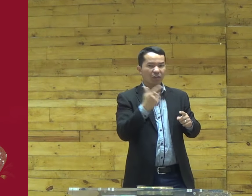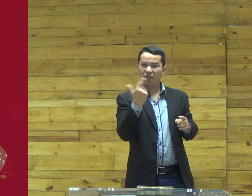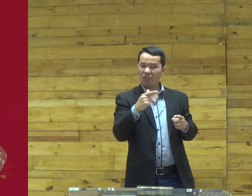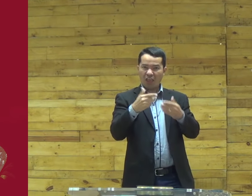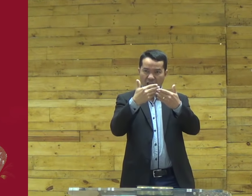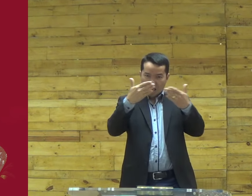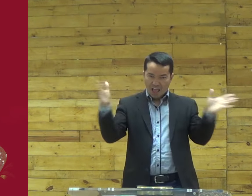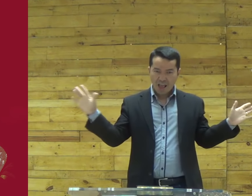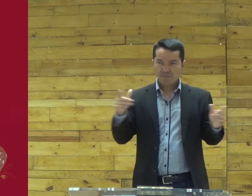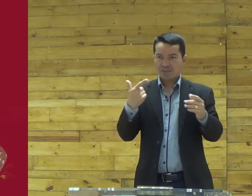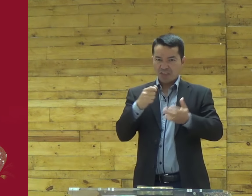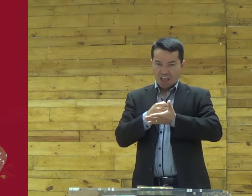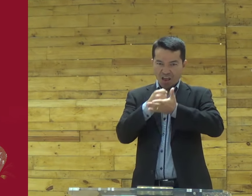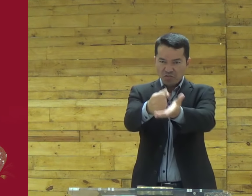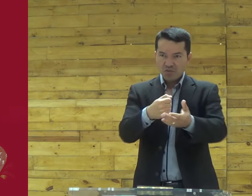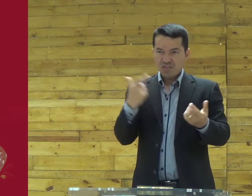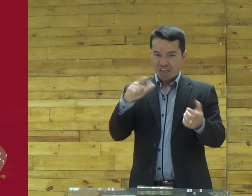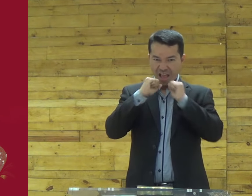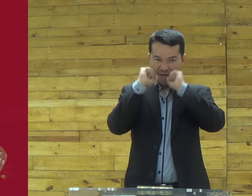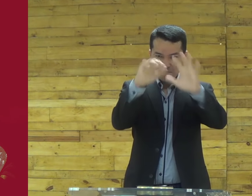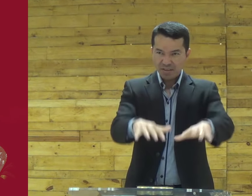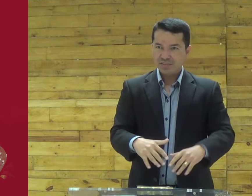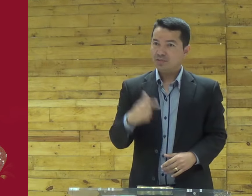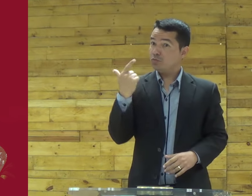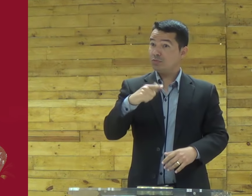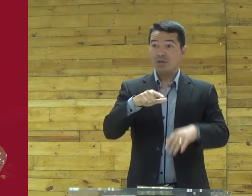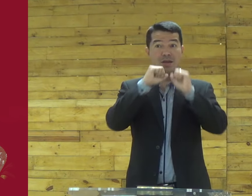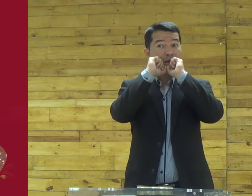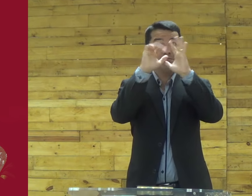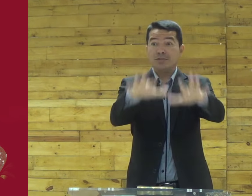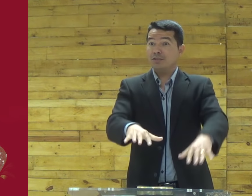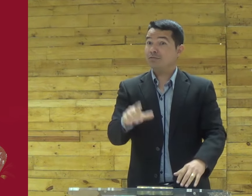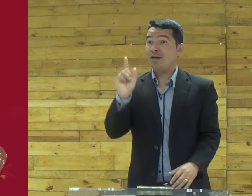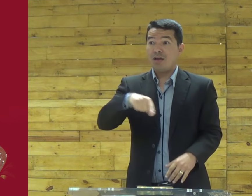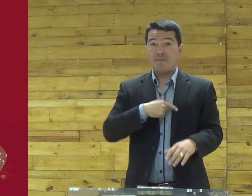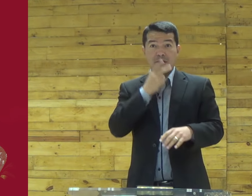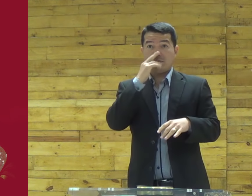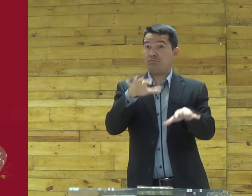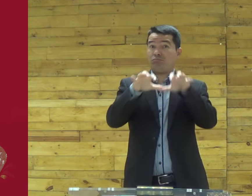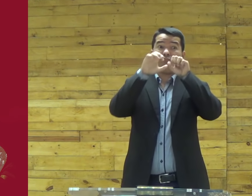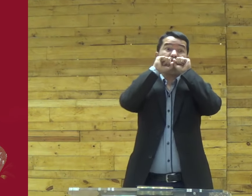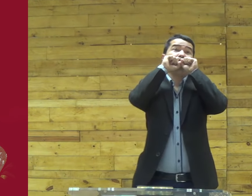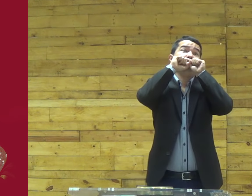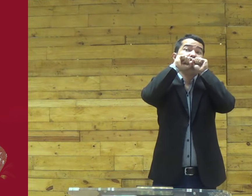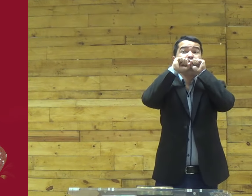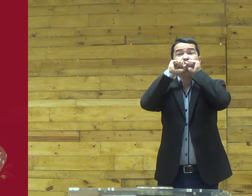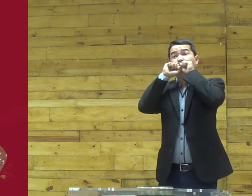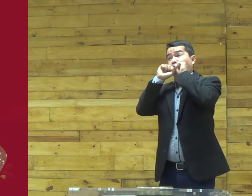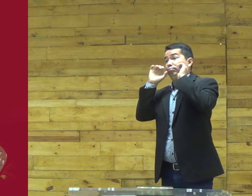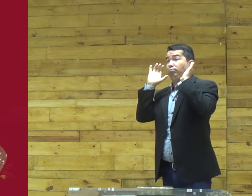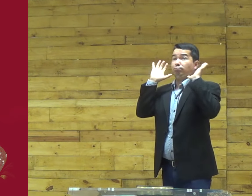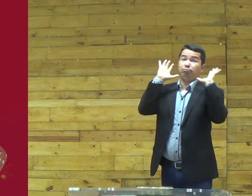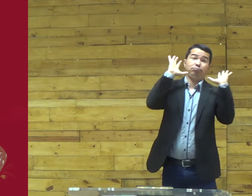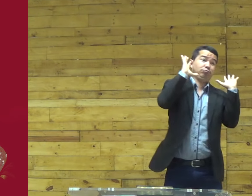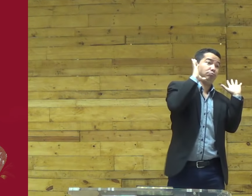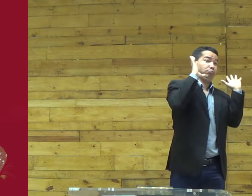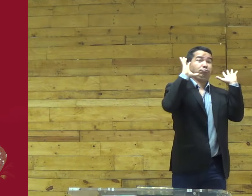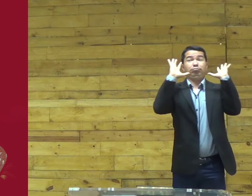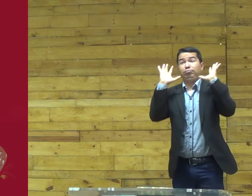meio difícil de definir porque não ajuda, porque é meio muita, tem muita barreira, né? Muito limite. Se você não